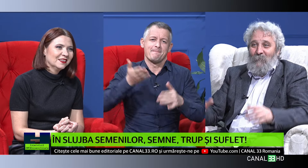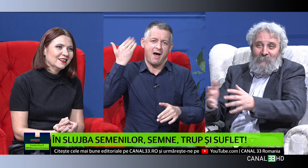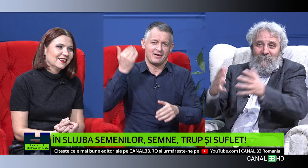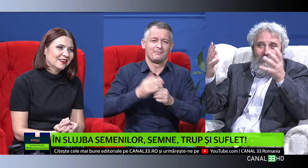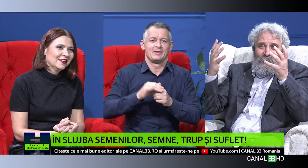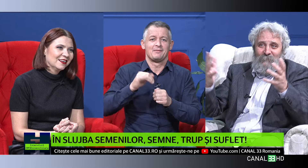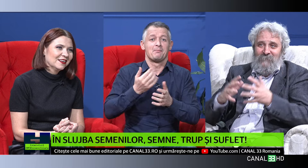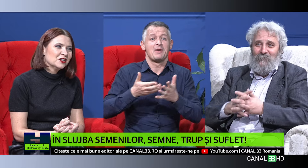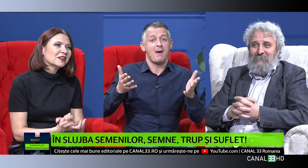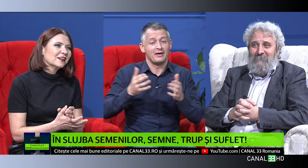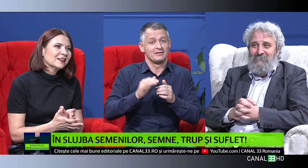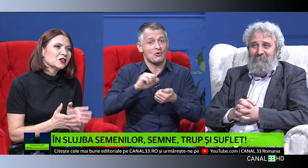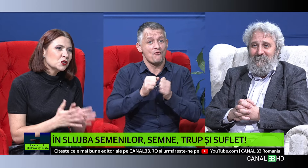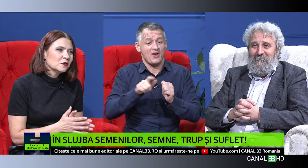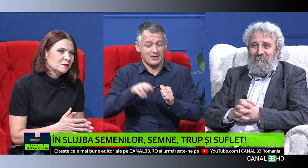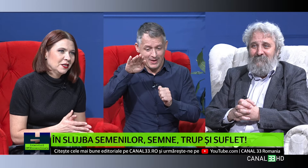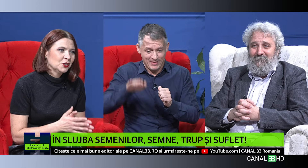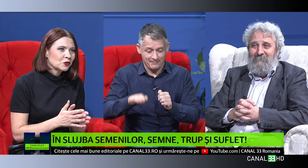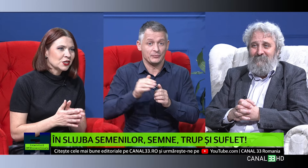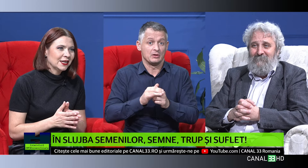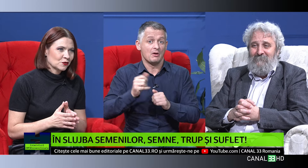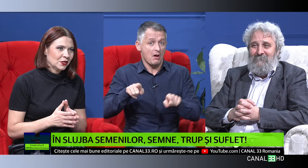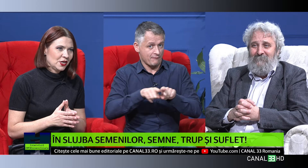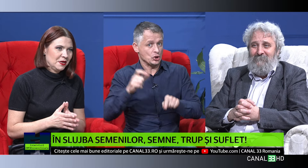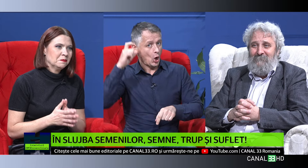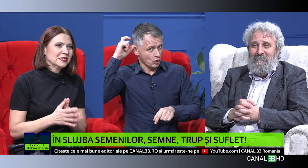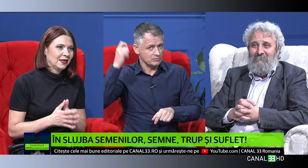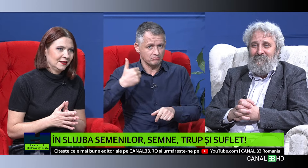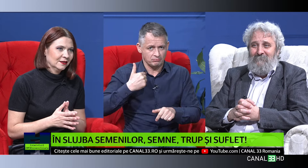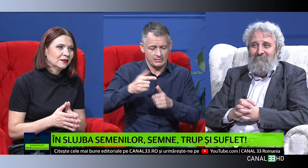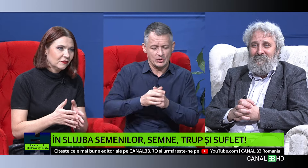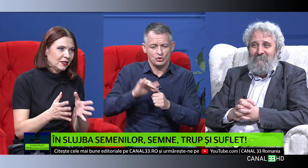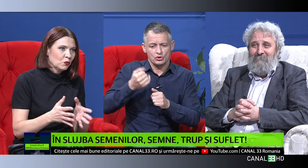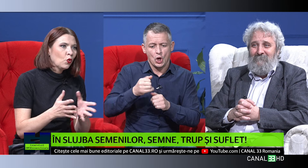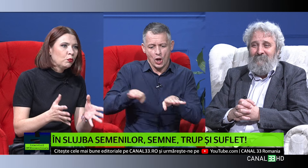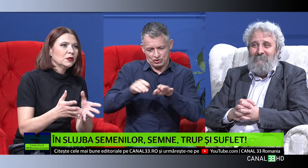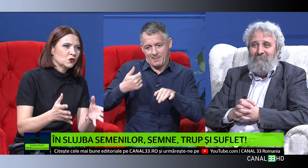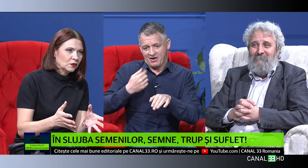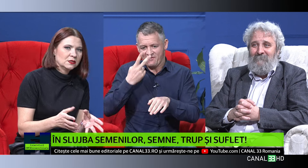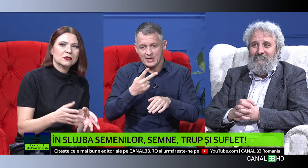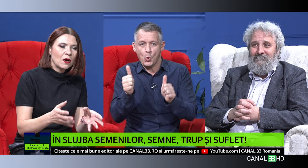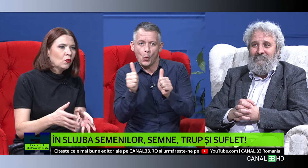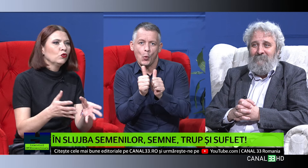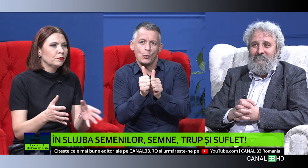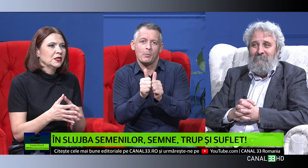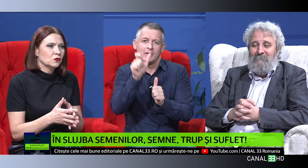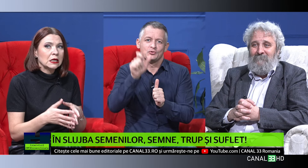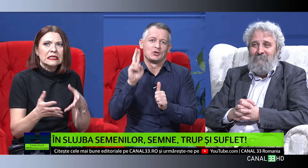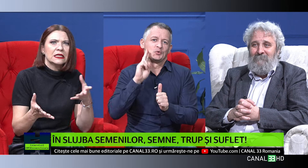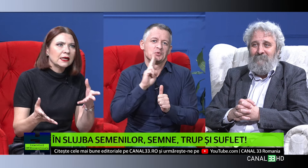Sau cum îl vom numi noi? Cred că și Cosmin și toți ceilalți colegii mei pe stradă, când vedem un cuplu de surzi sau un grup de surzi care se